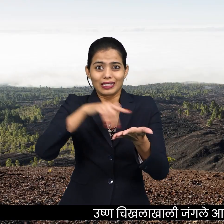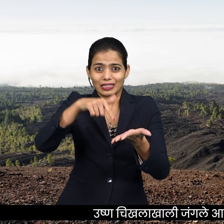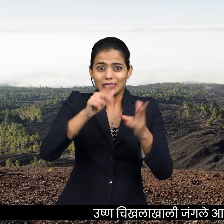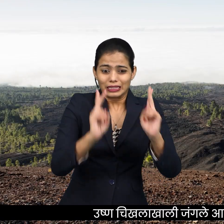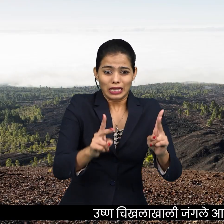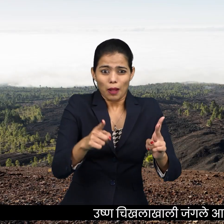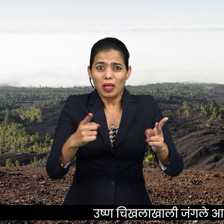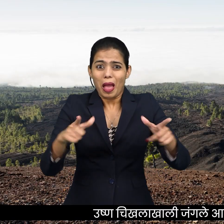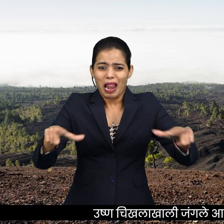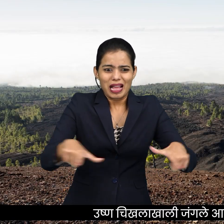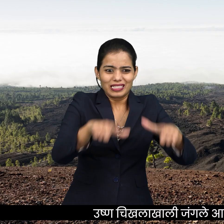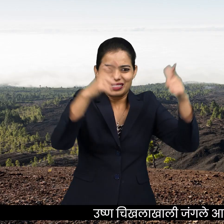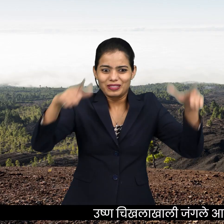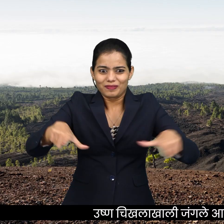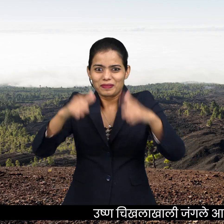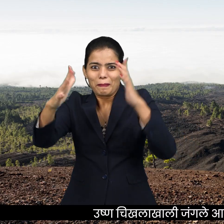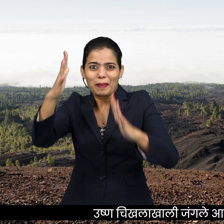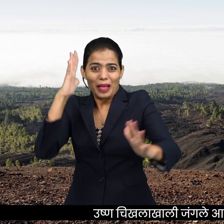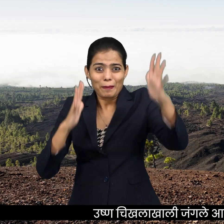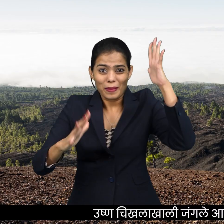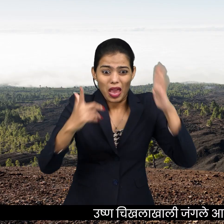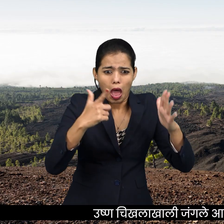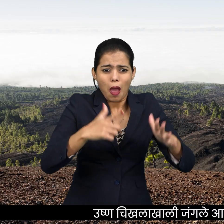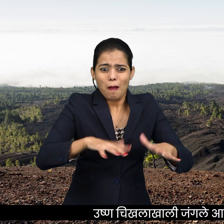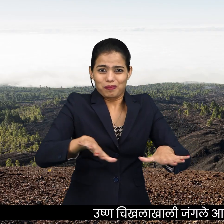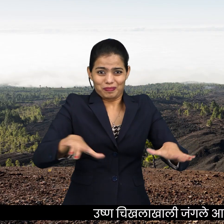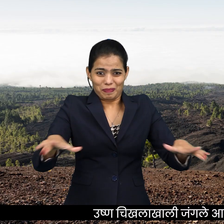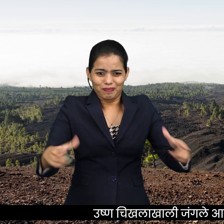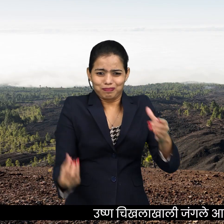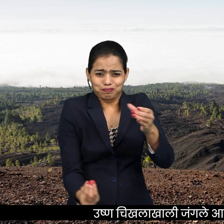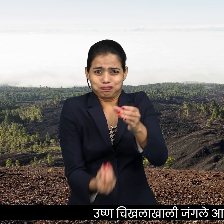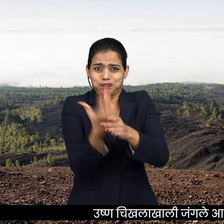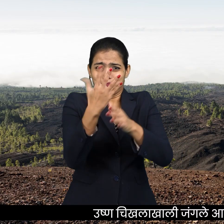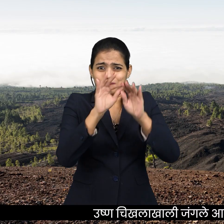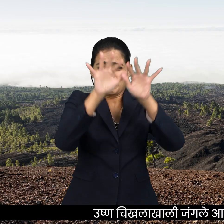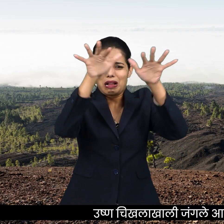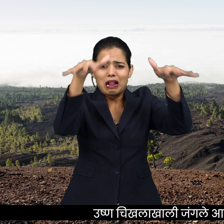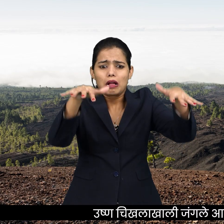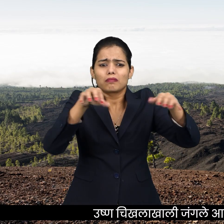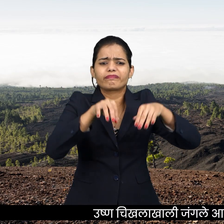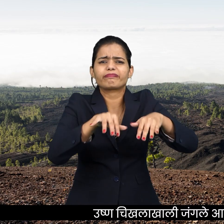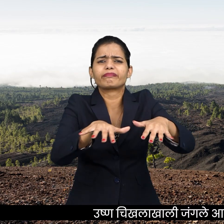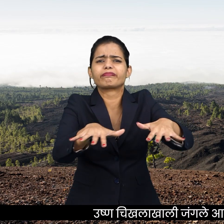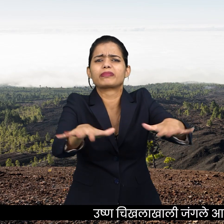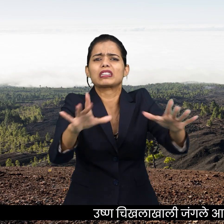उष्ण चिखलाखाली जंगले आणि वस्त्या गाडल्या जातात.